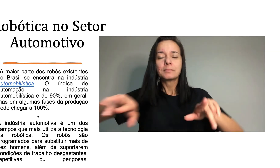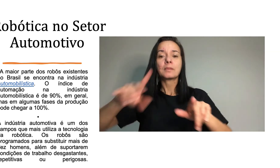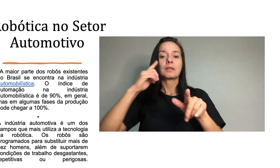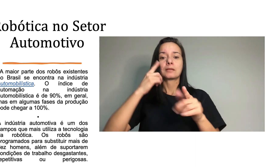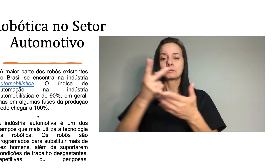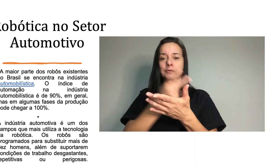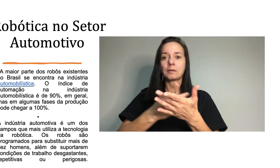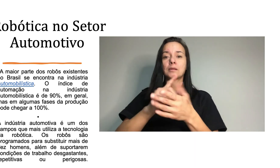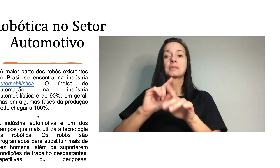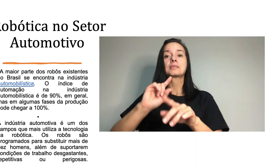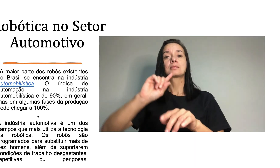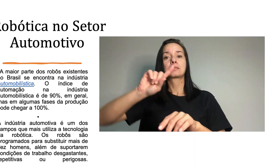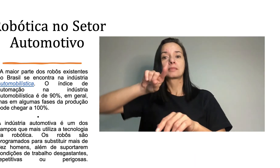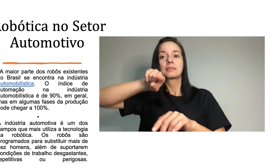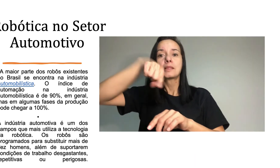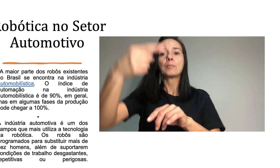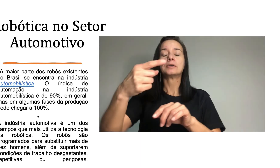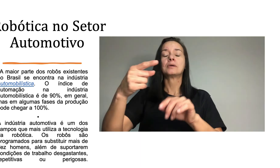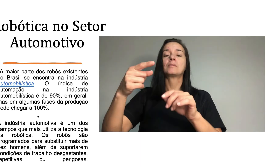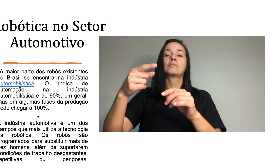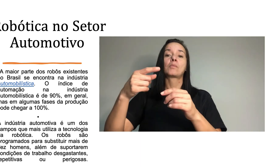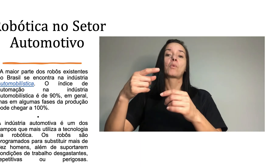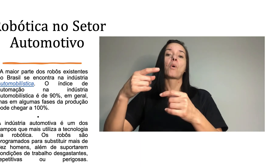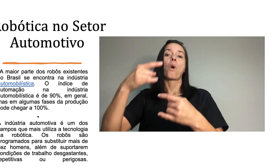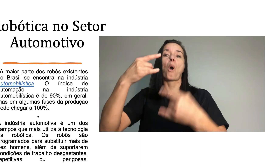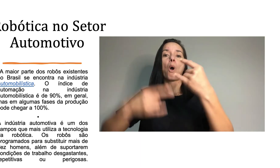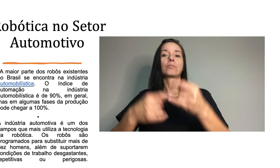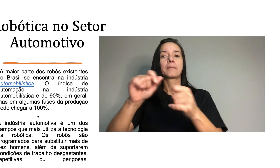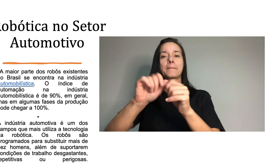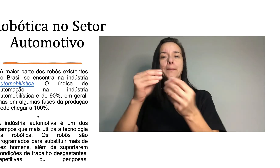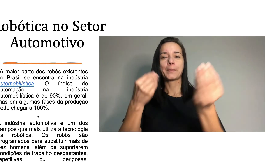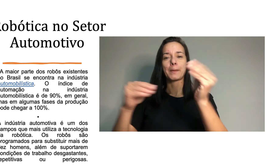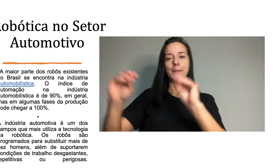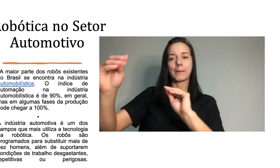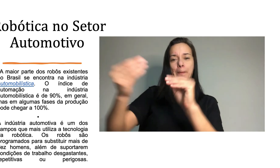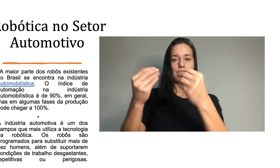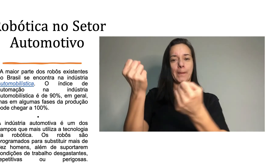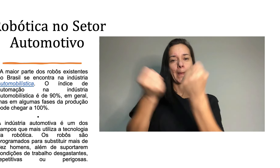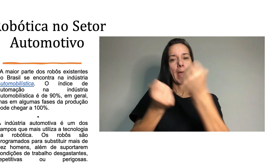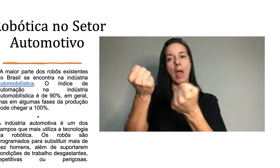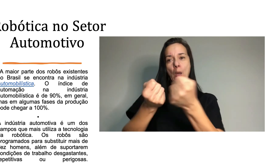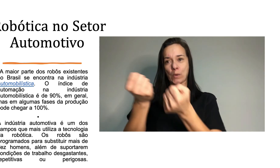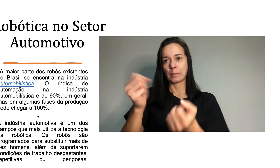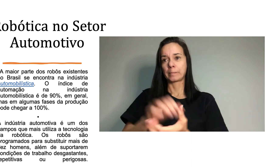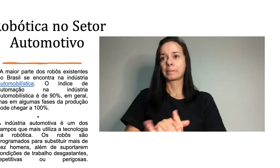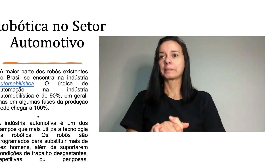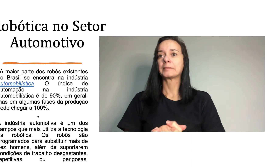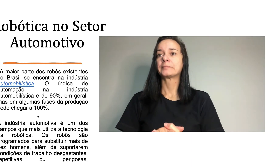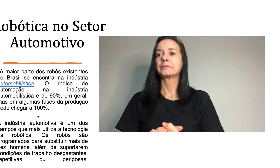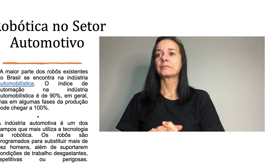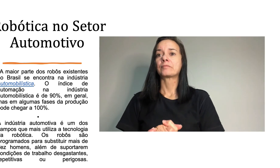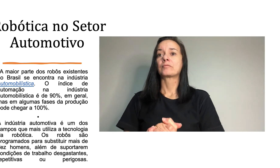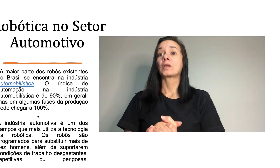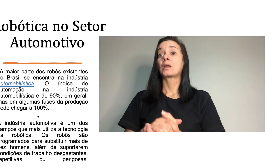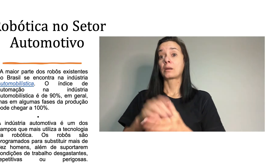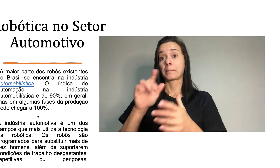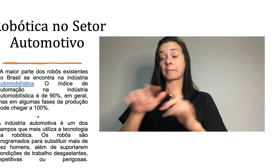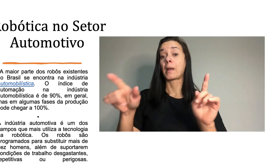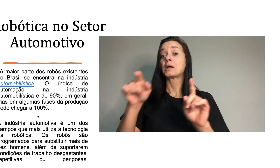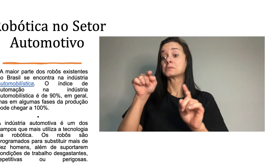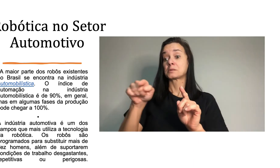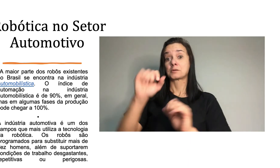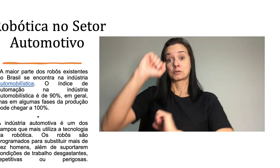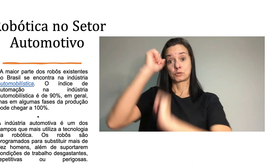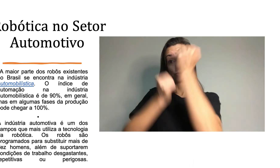responsável pela projeção, criação e montagem de veículos. O índice da